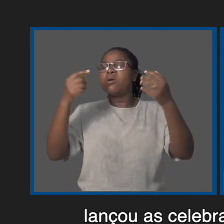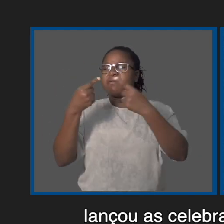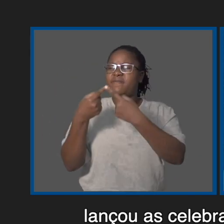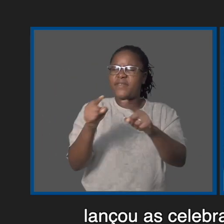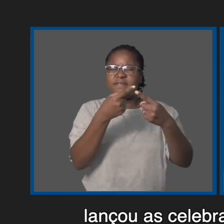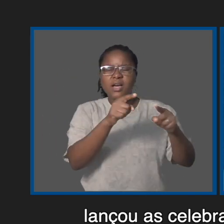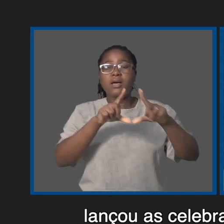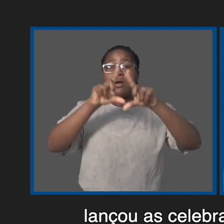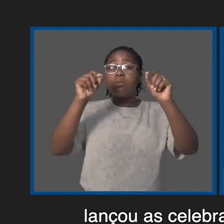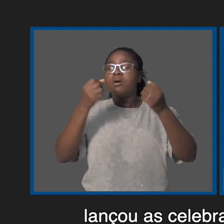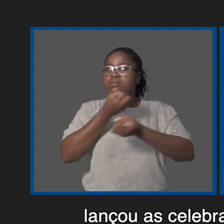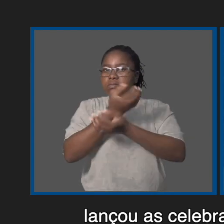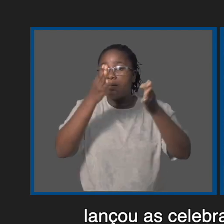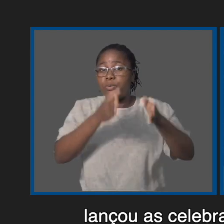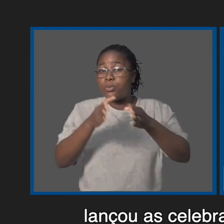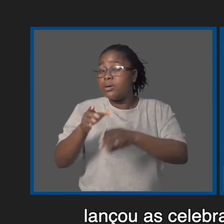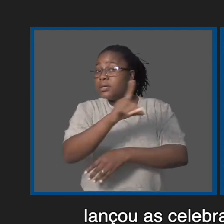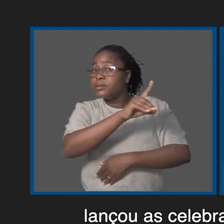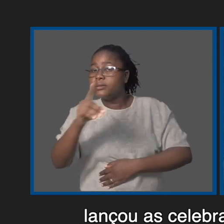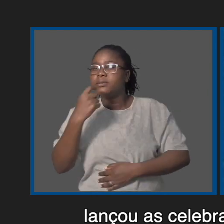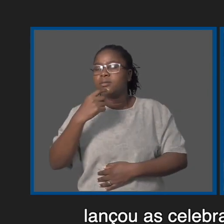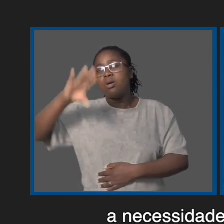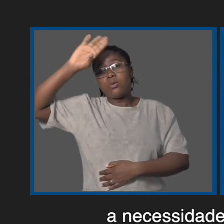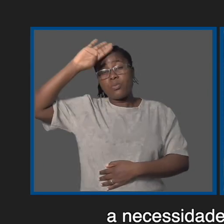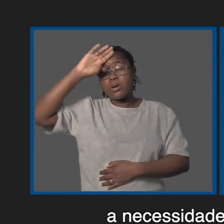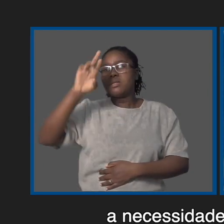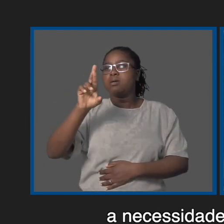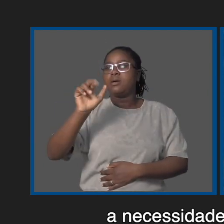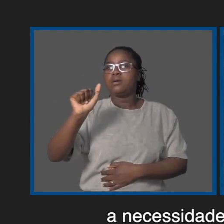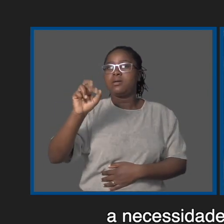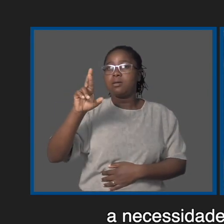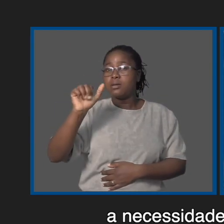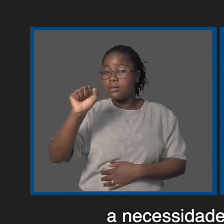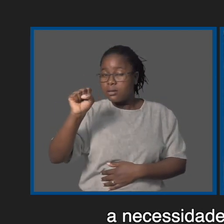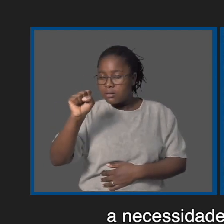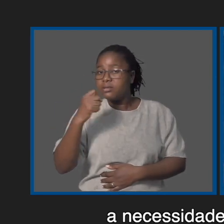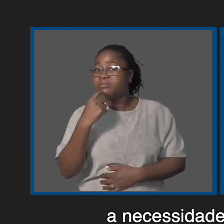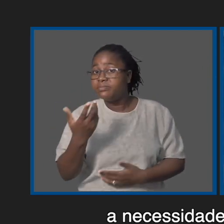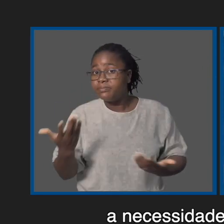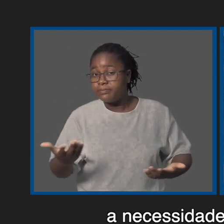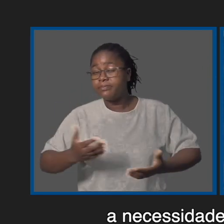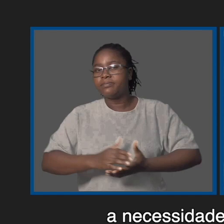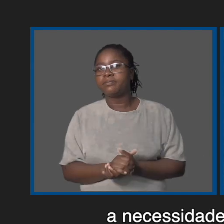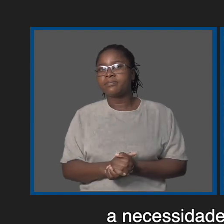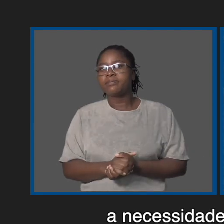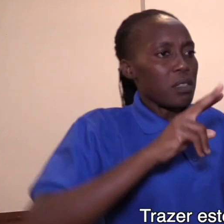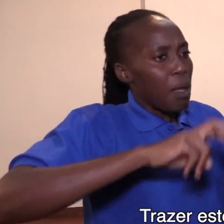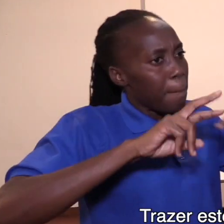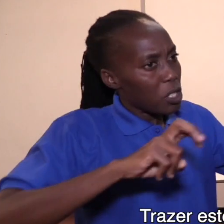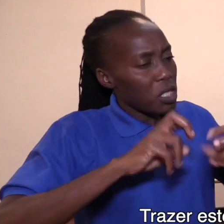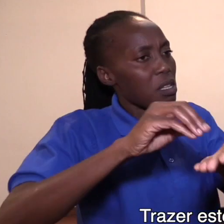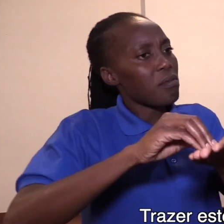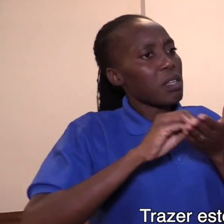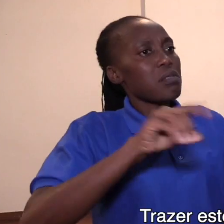Internacional das Doenças Raras, que discutiu entre vários assuntos a necessidade de aumentar a informação sobre as doenças raras.